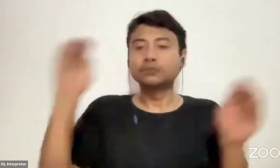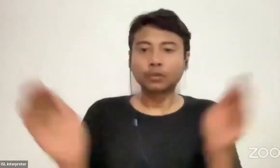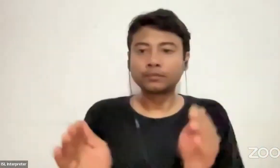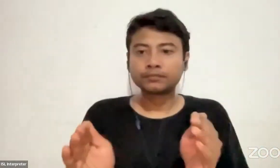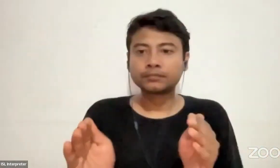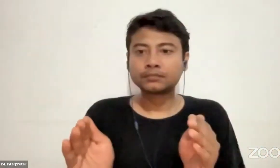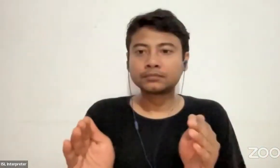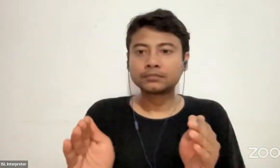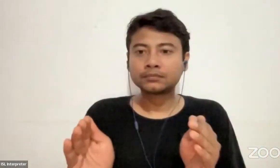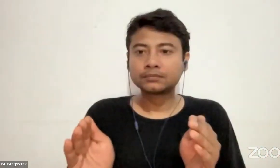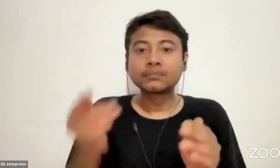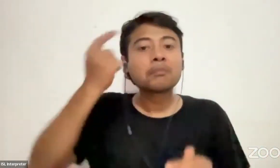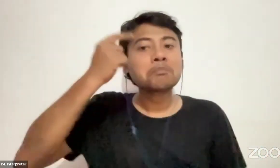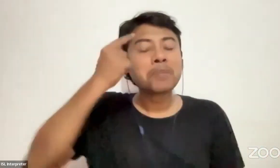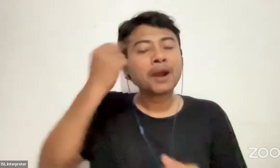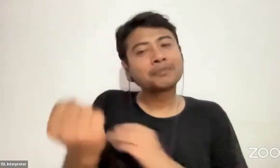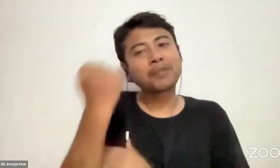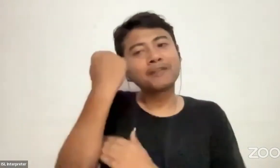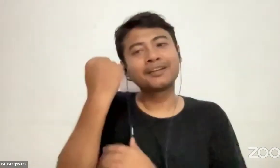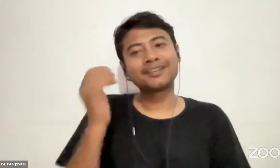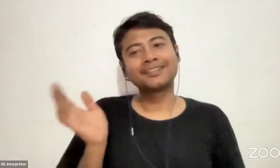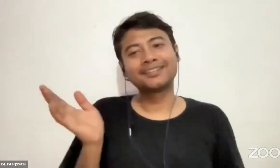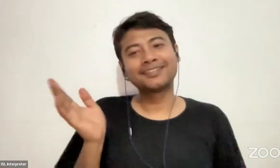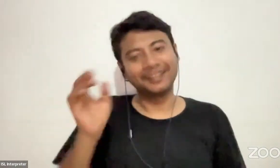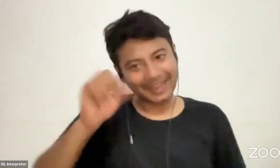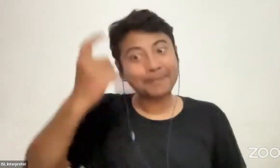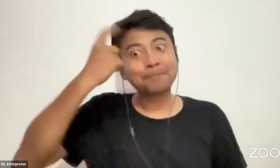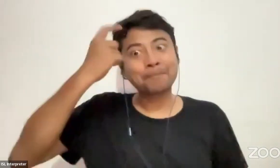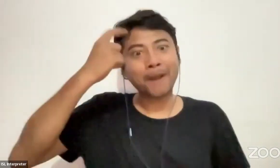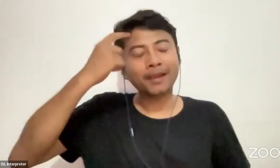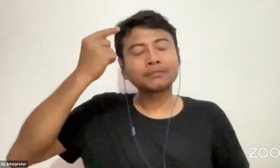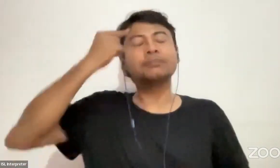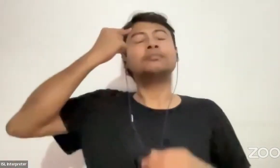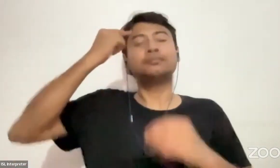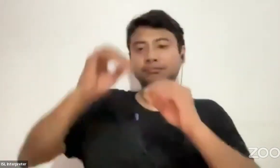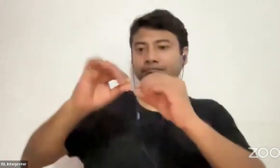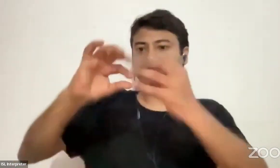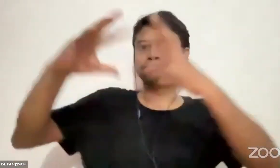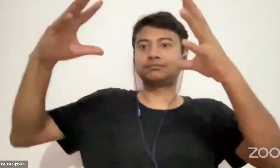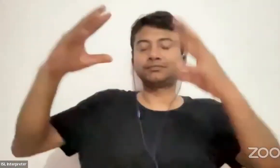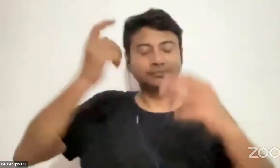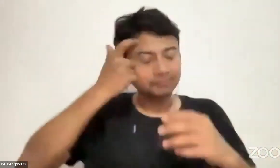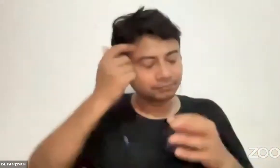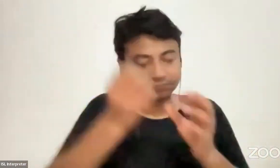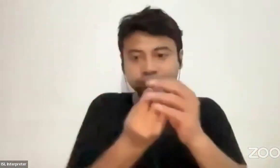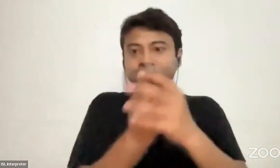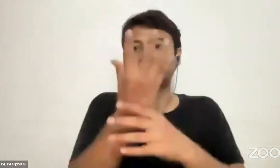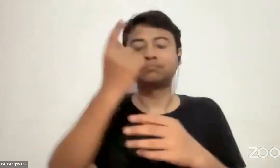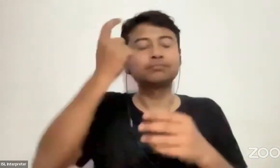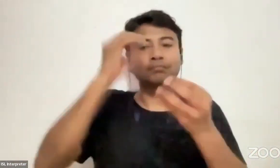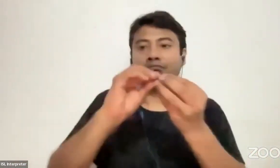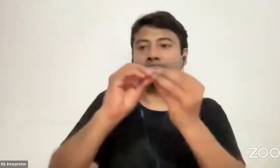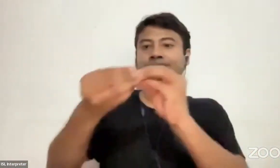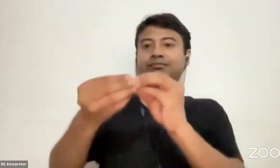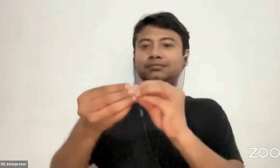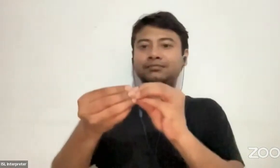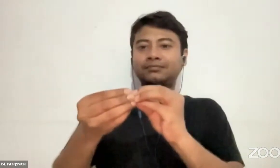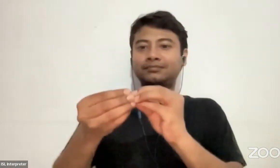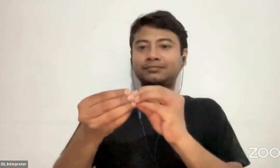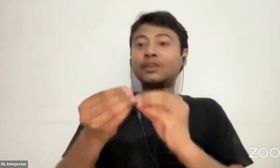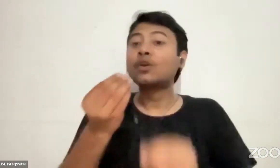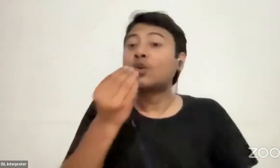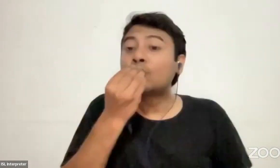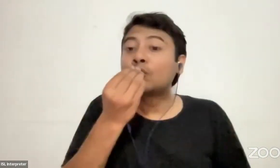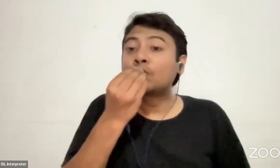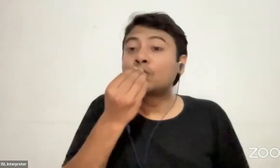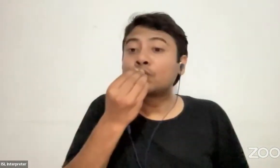होगी, और किसी भी प्रकार की थकान हमको वहां पे नहीं होगी, अलग अल अलग प्रकार की सुविधाएं, जो खाने का मन करेगा, कल्प वृक्ष